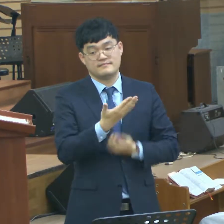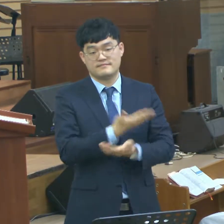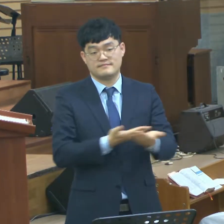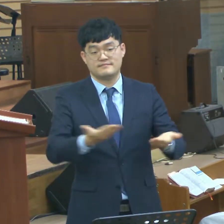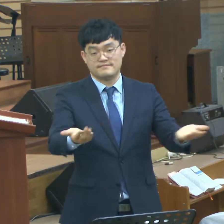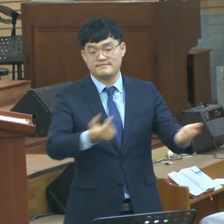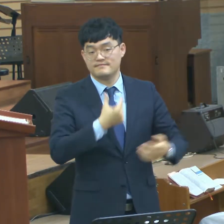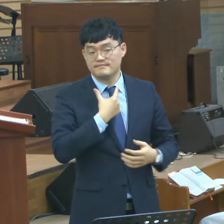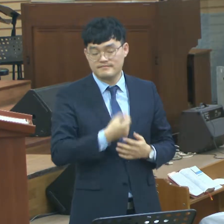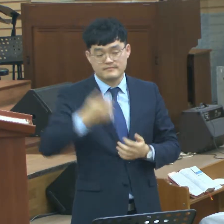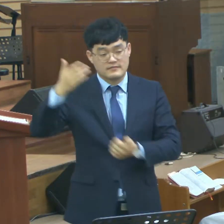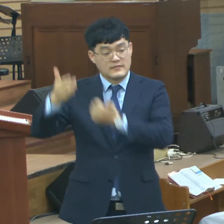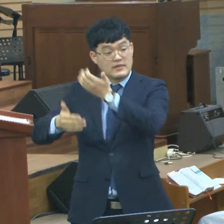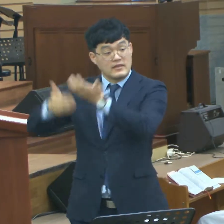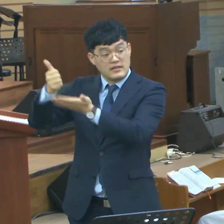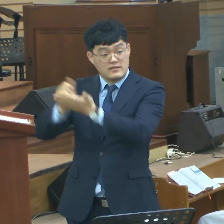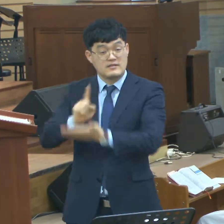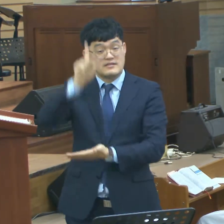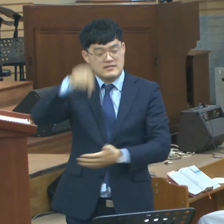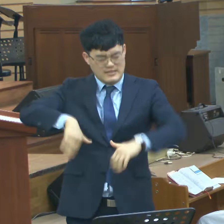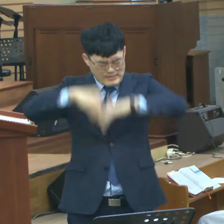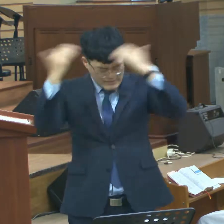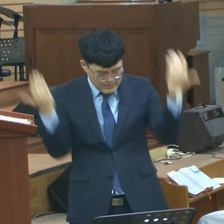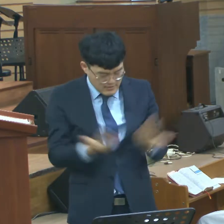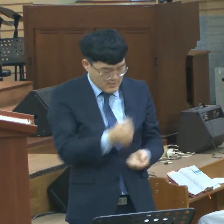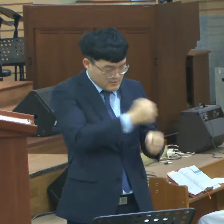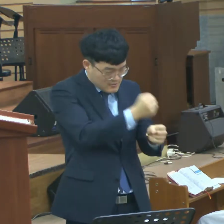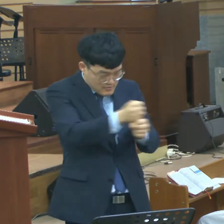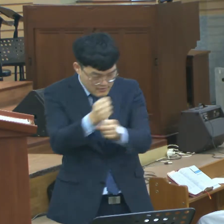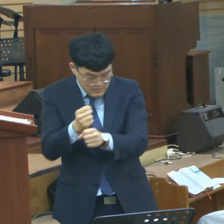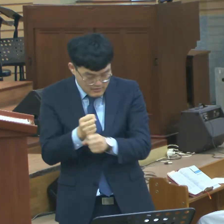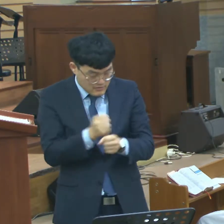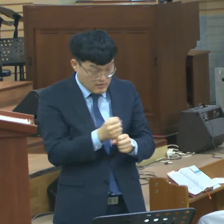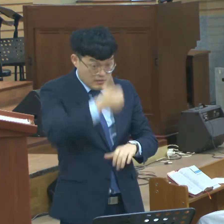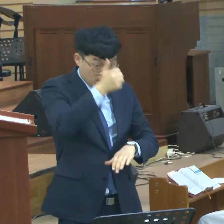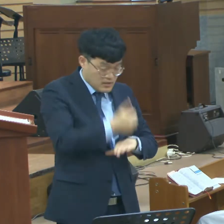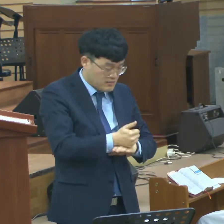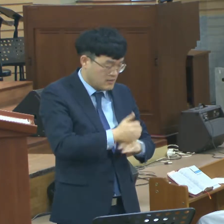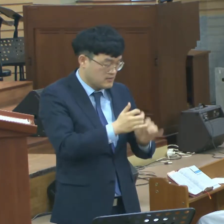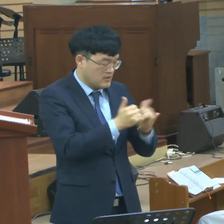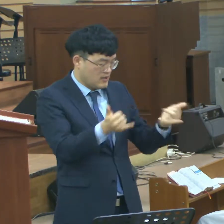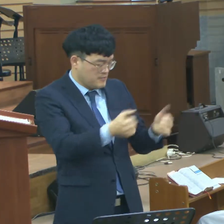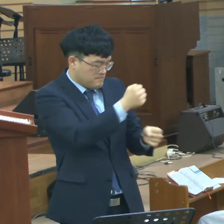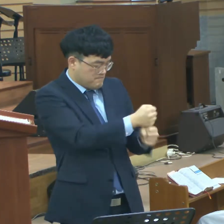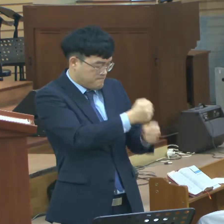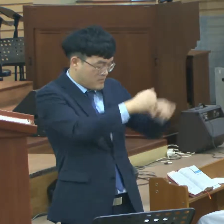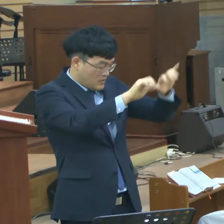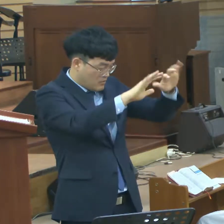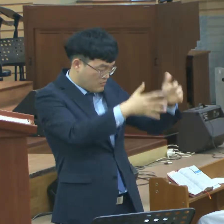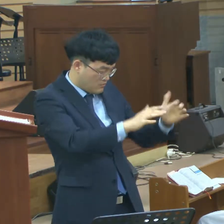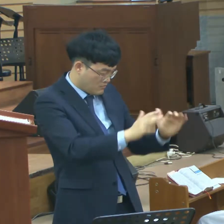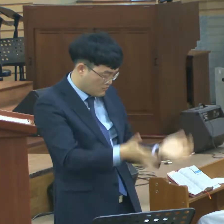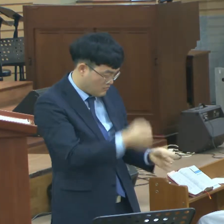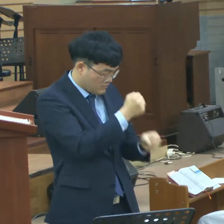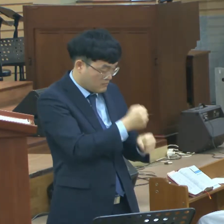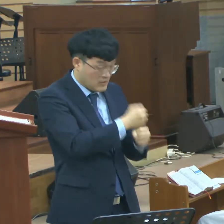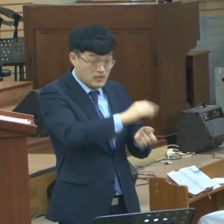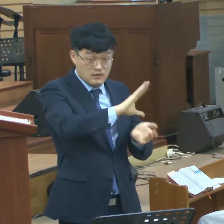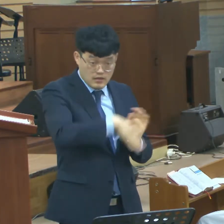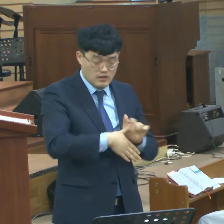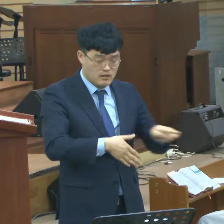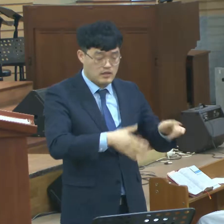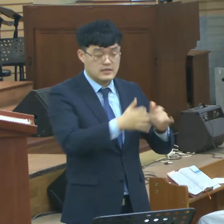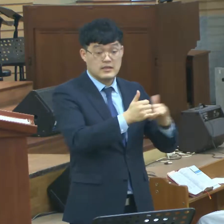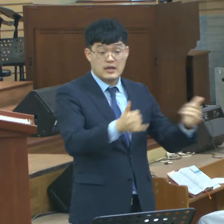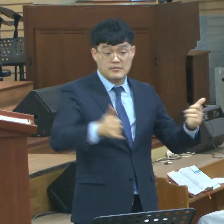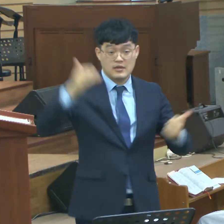하나님께서 천지 만물을 만드시고 사람을 만드실 때 사람이 하나님처럼 완전하지는 않죠. 하나님의